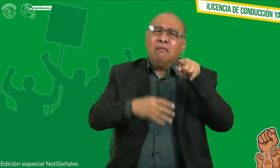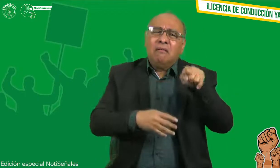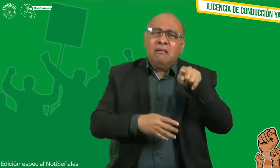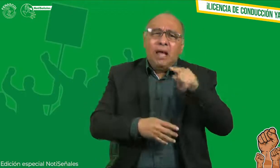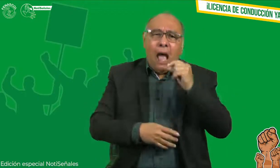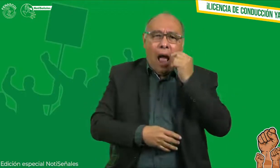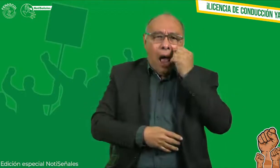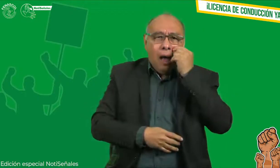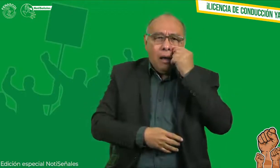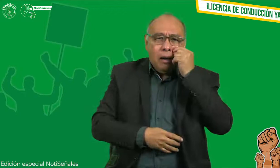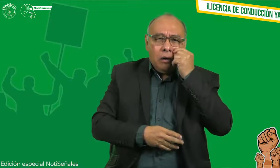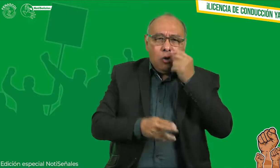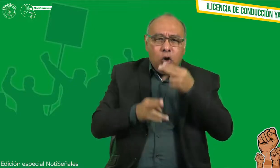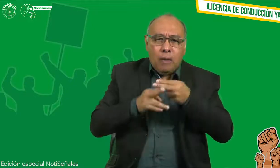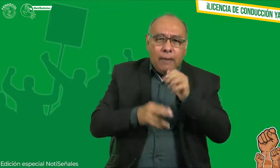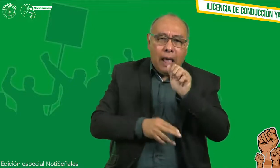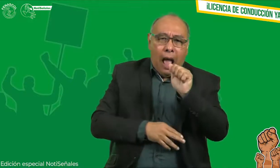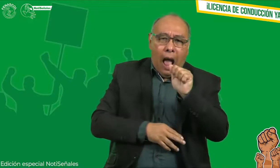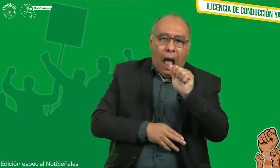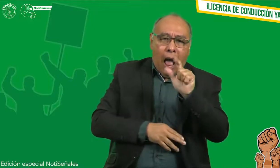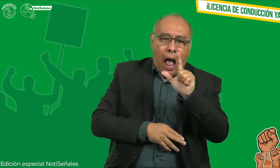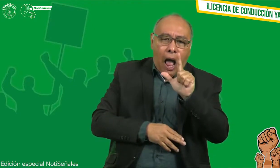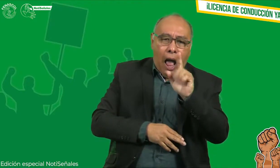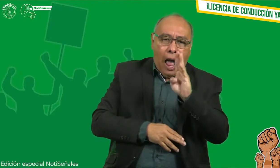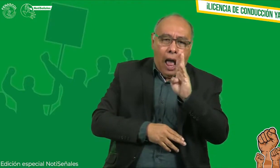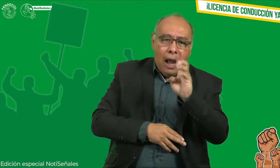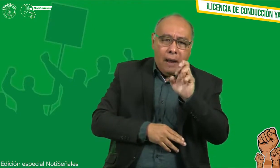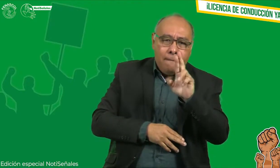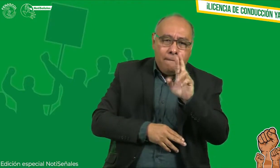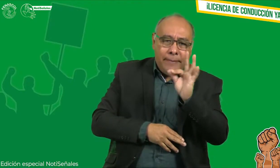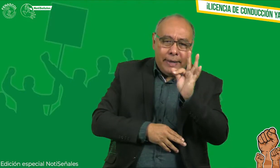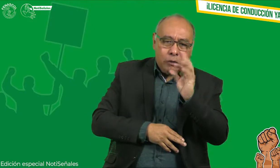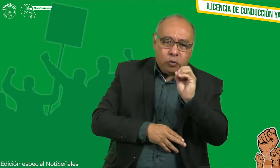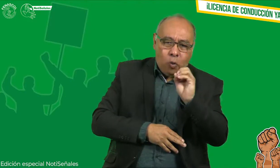pero surge un tema allí.